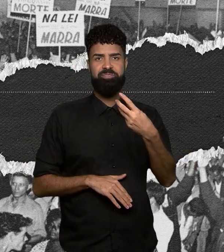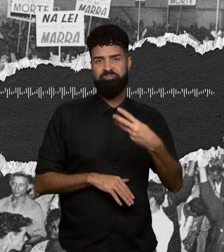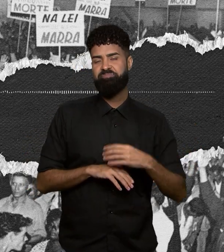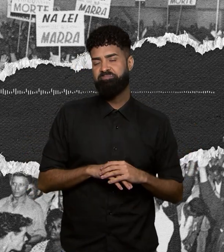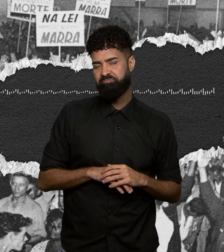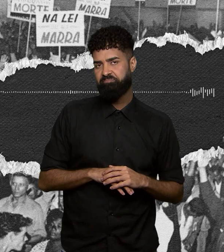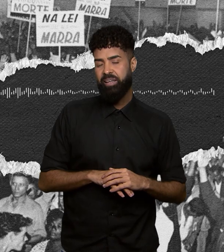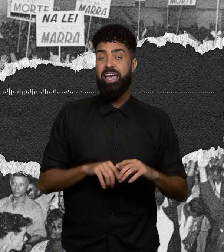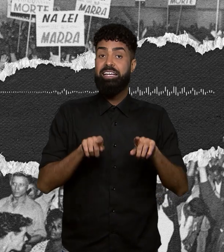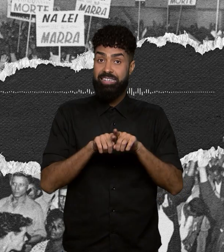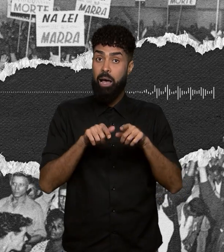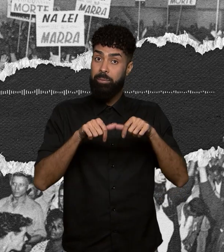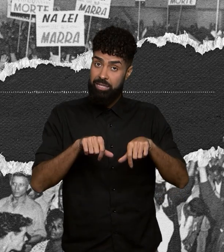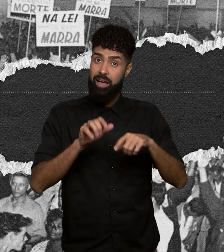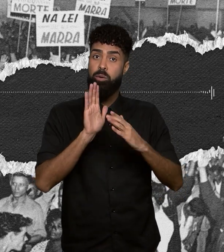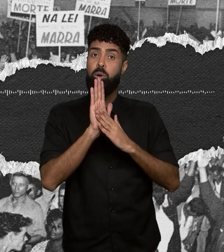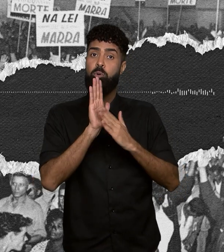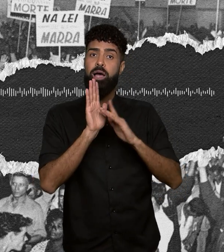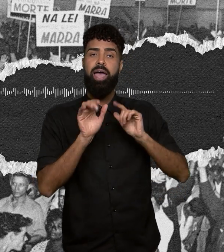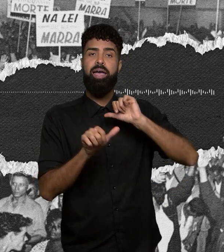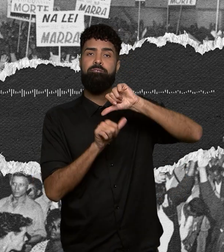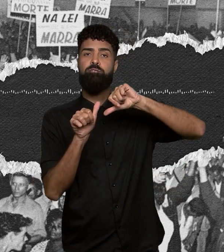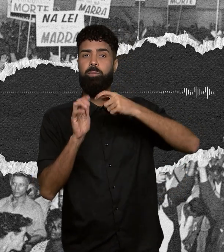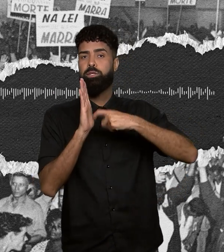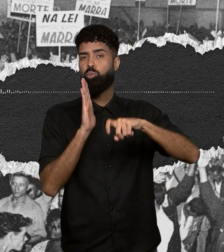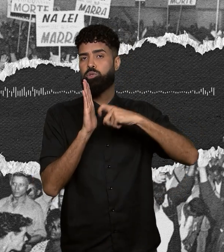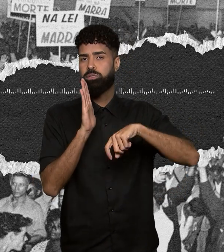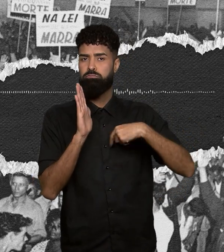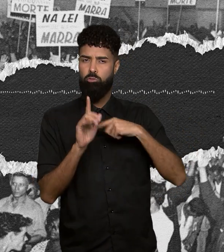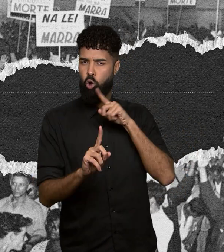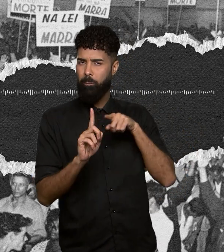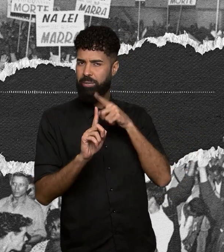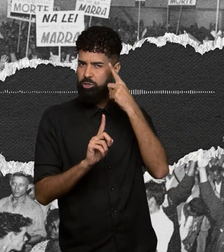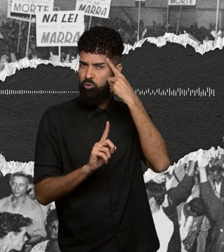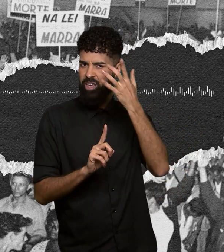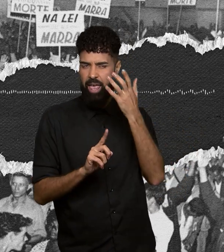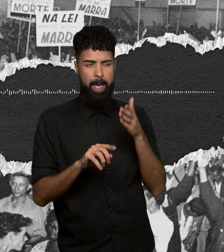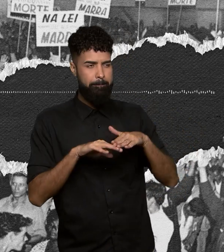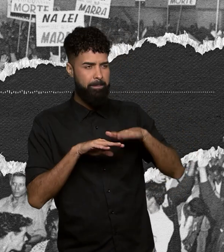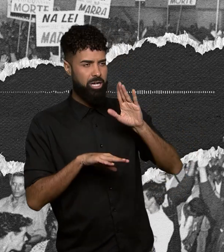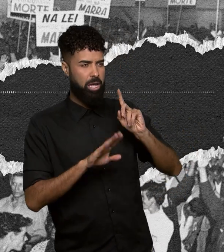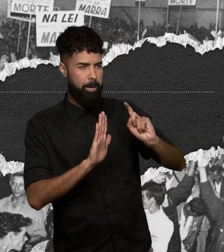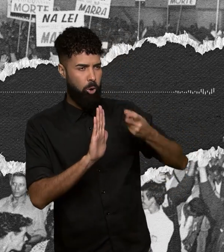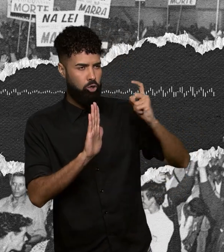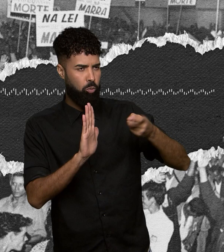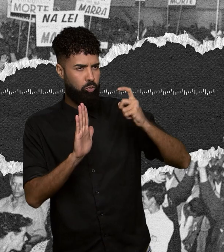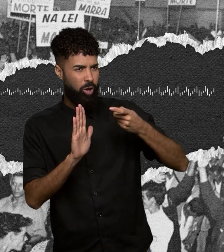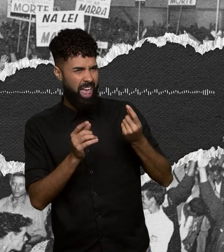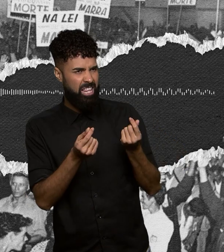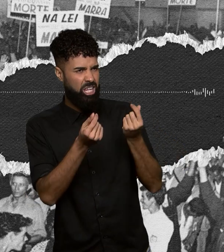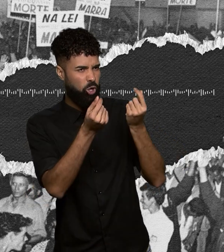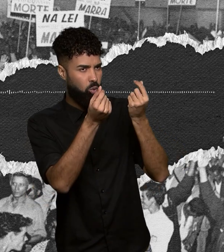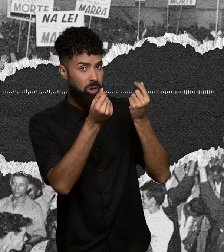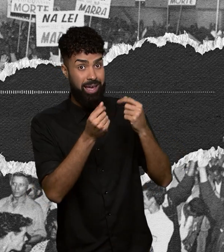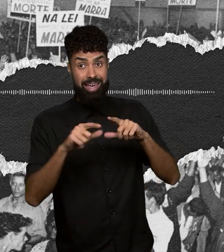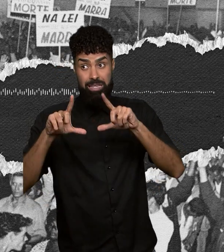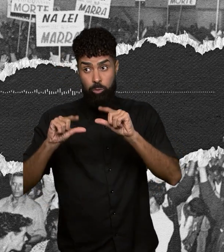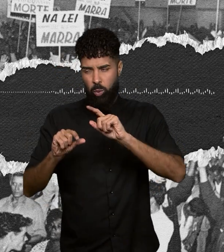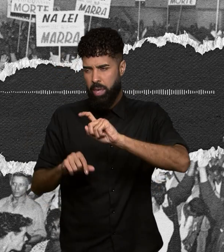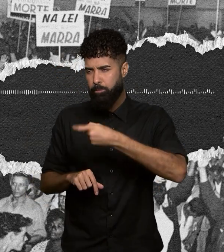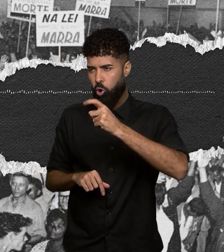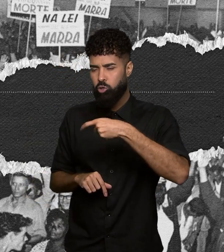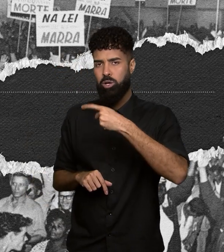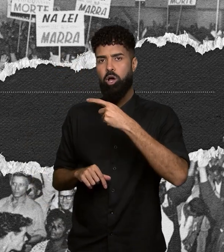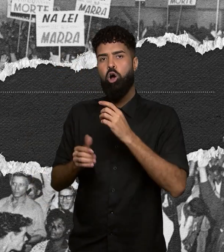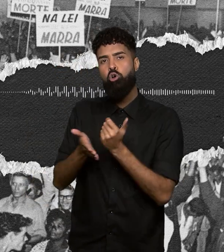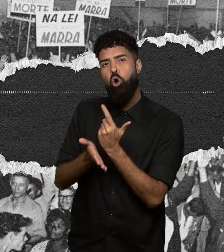também uma proposta de reforma tributária A ideia era aumentar a cobrança de impostos sobre os mais ricos e diminuir os impostos sobre